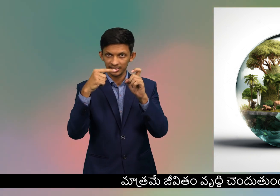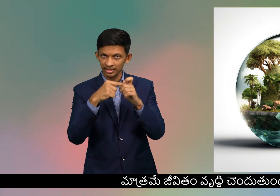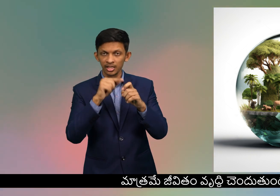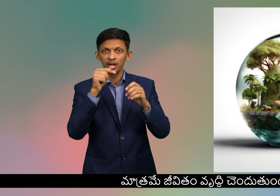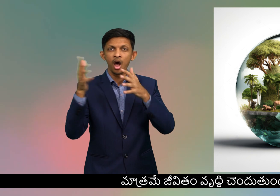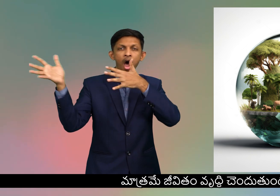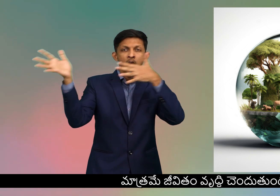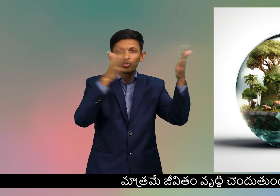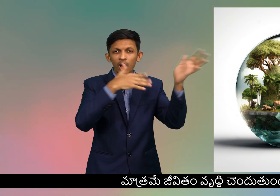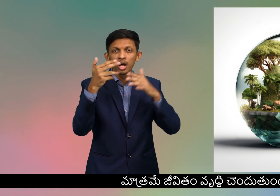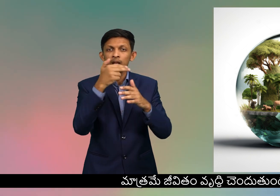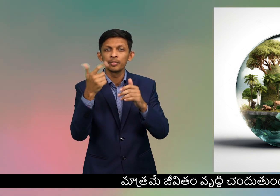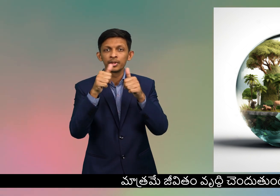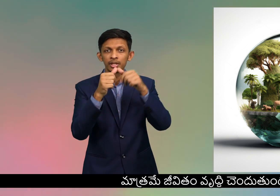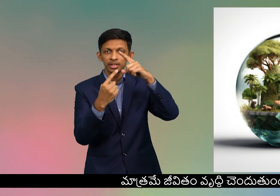వృద్ధి చెందుతుంది.